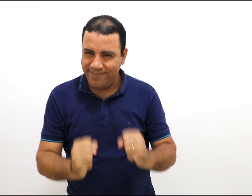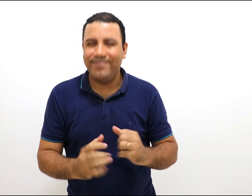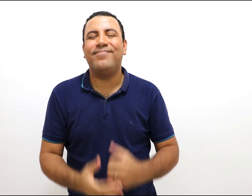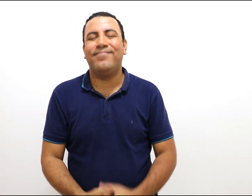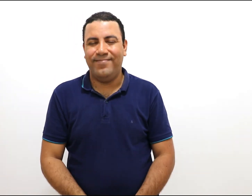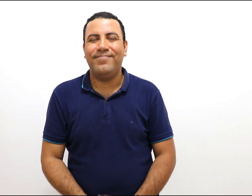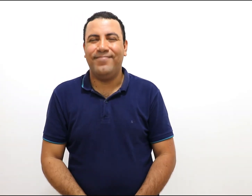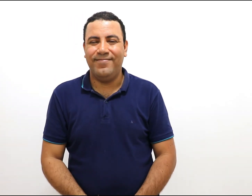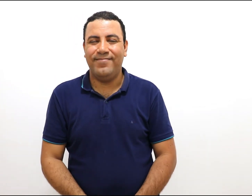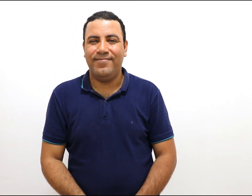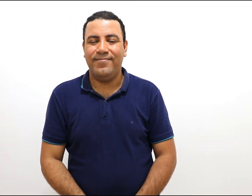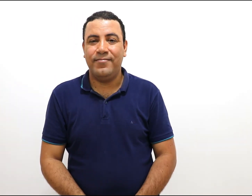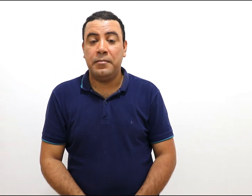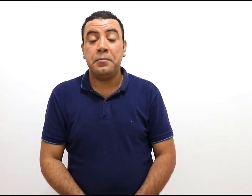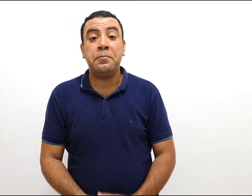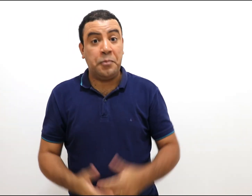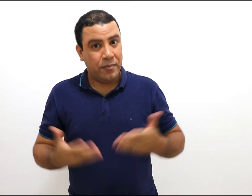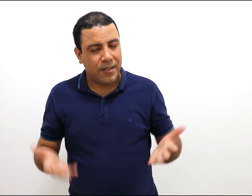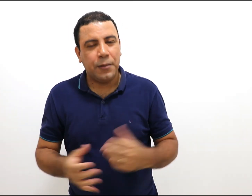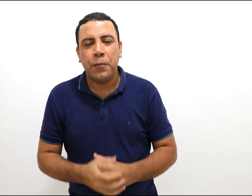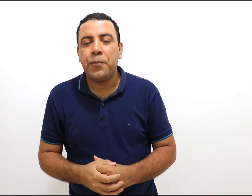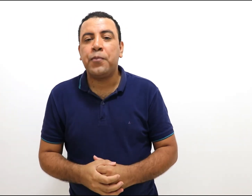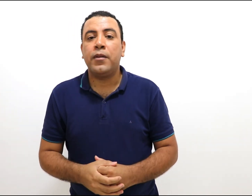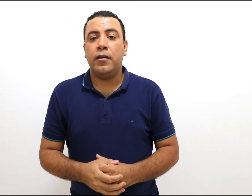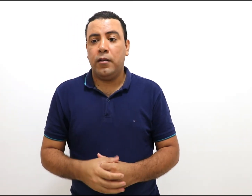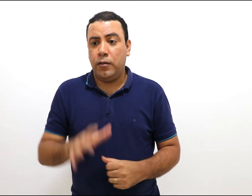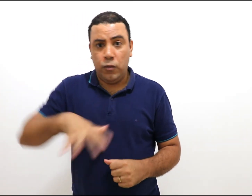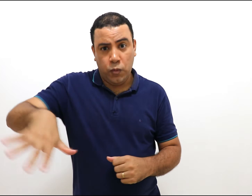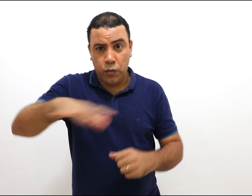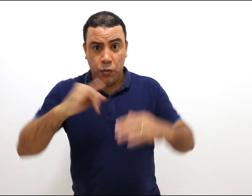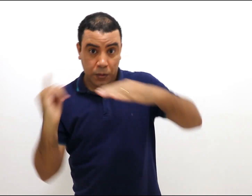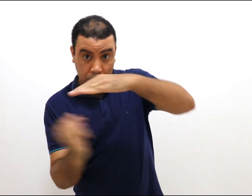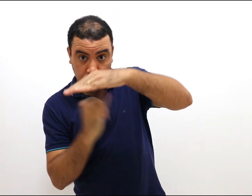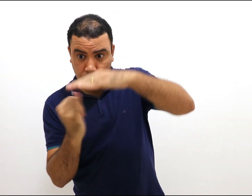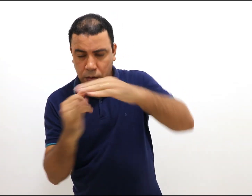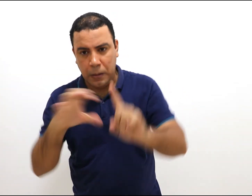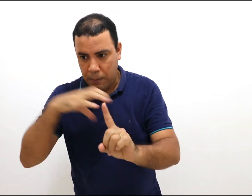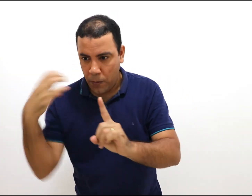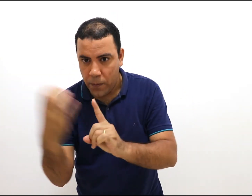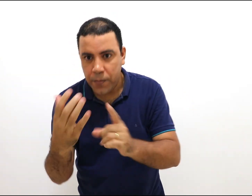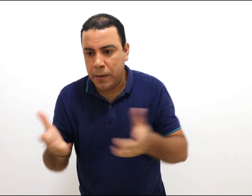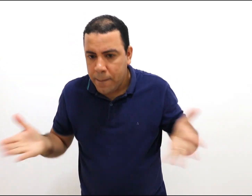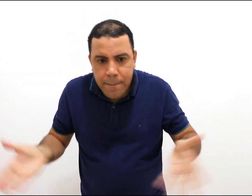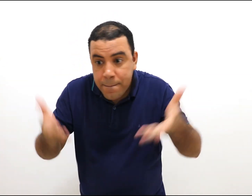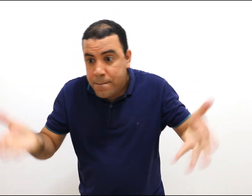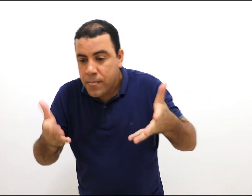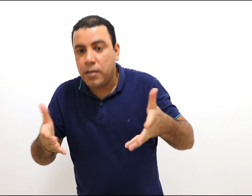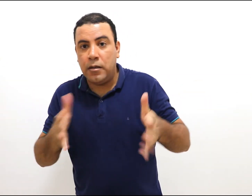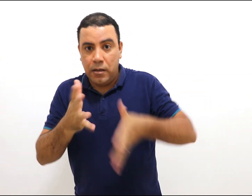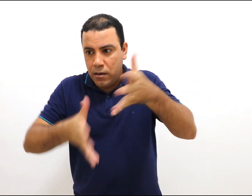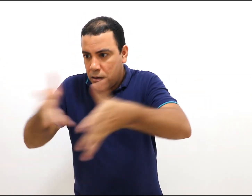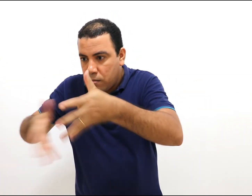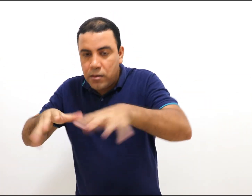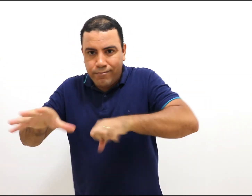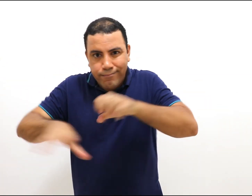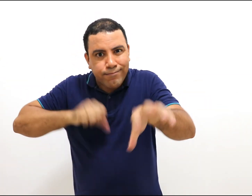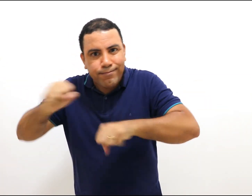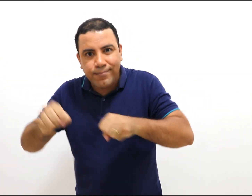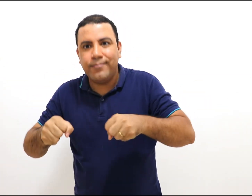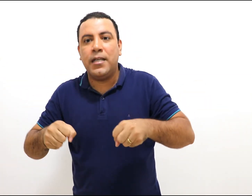Além disso, para estimular a comunidade institucional, foram confeccionados vários banners com sinais